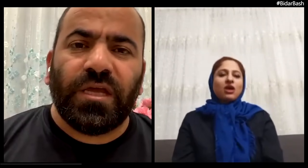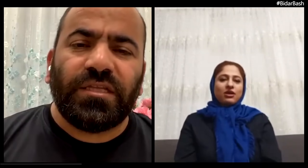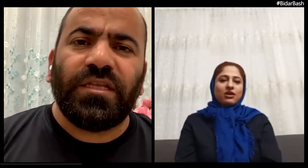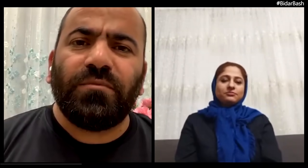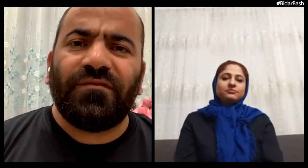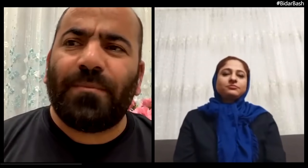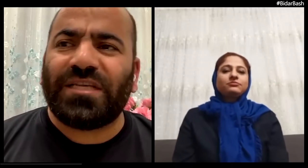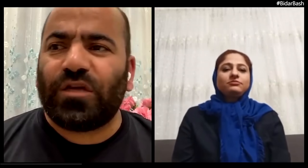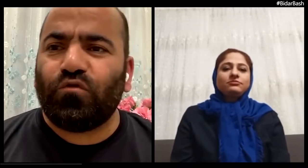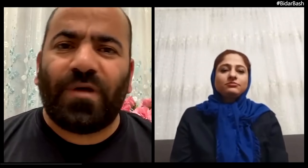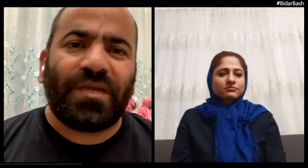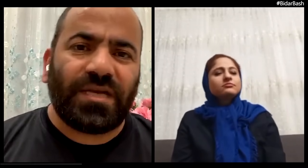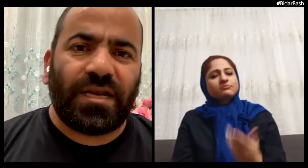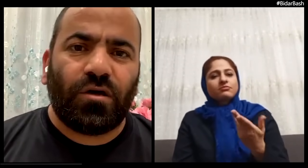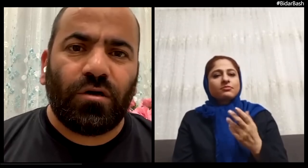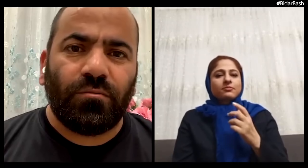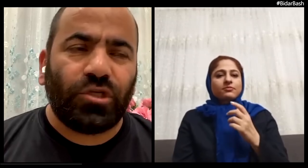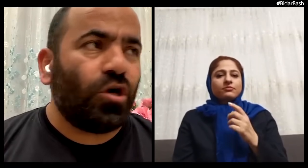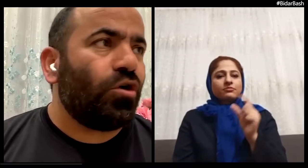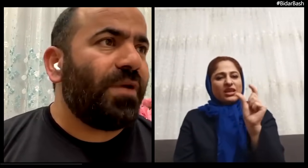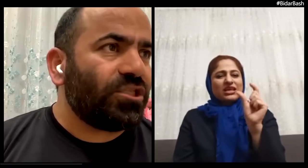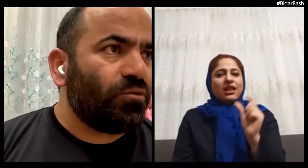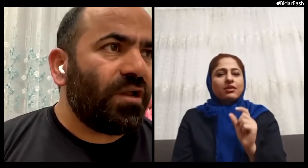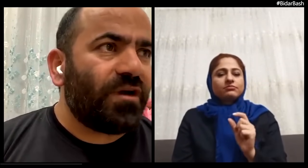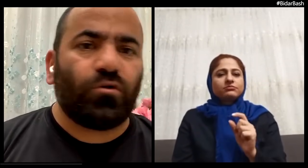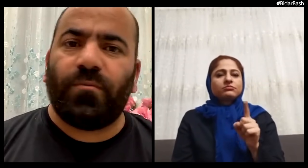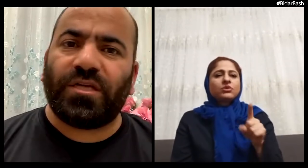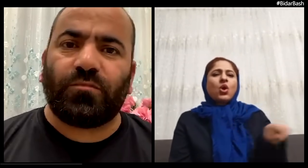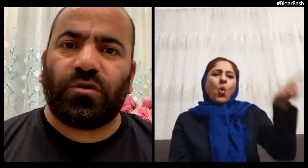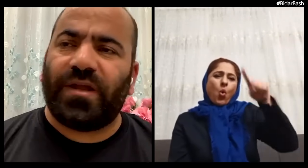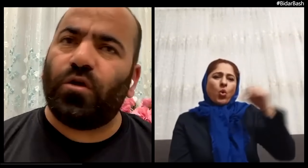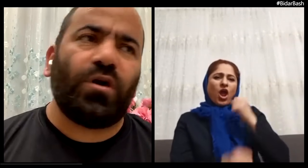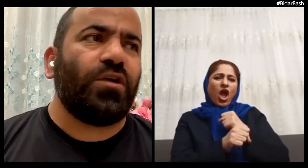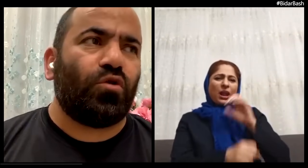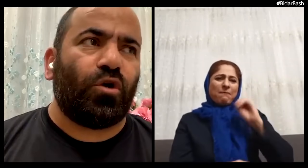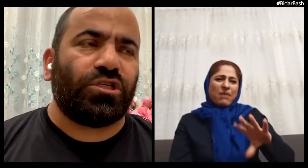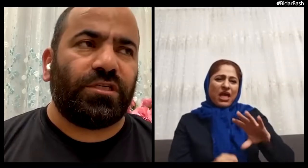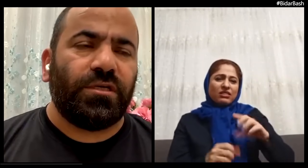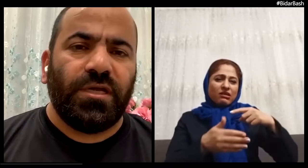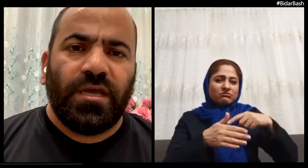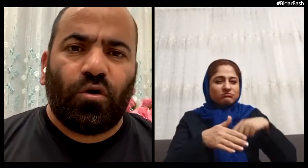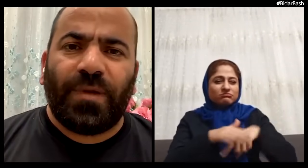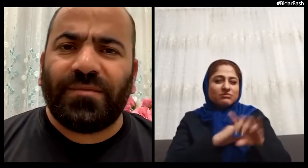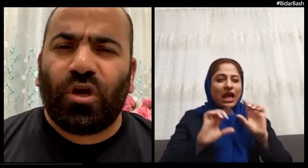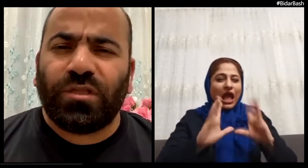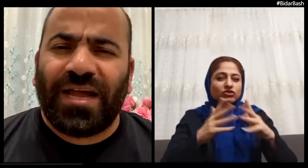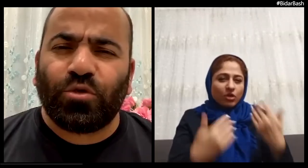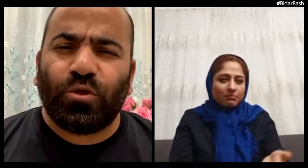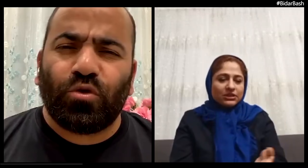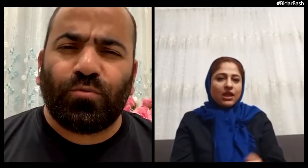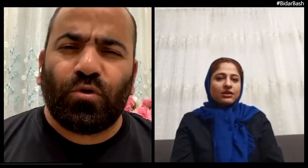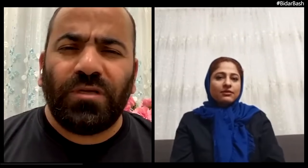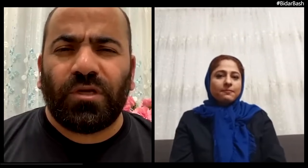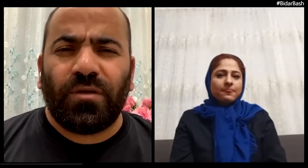گفتیم دیدید، میگه و مکرو و مکر الله، میگه آنها مکر میکنن و خدا مکر میکنه، و الله خیر الماکرین. خب بعد بخوای